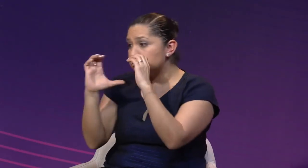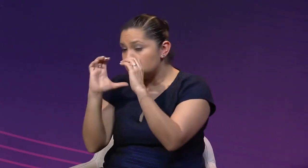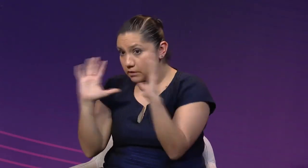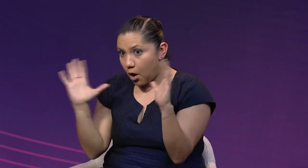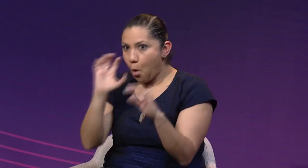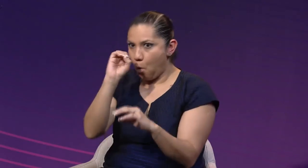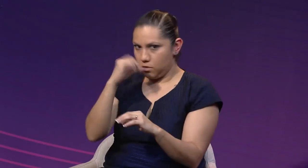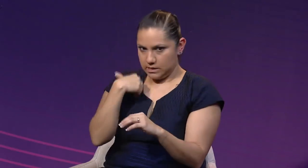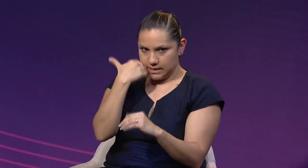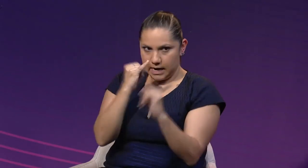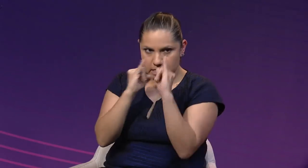español.